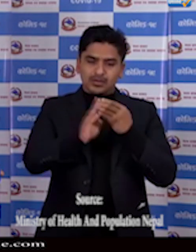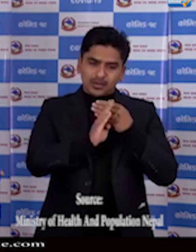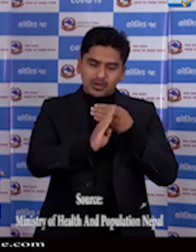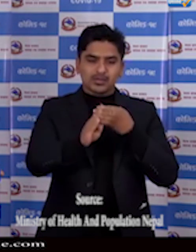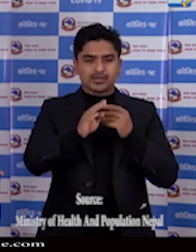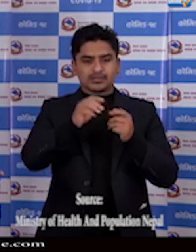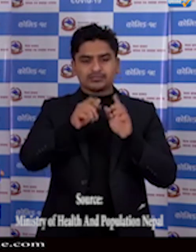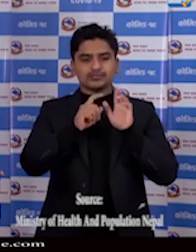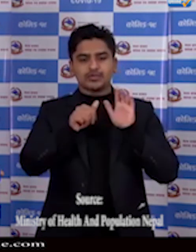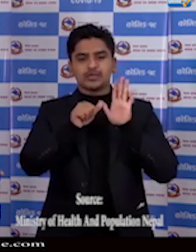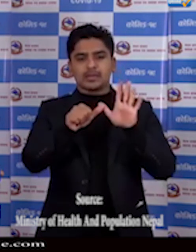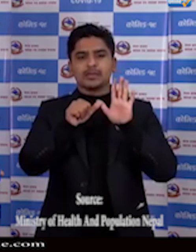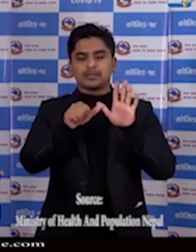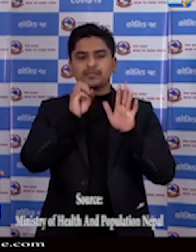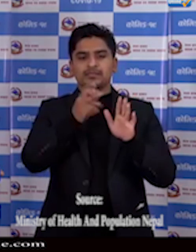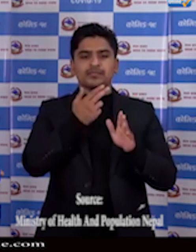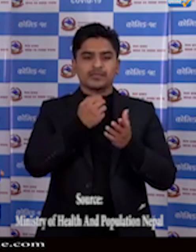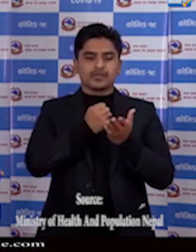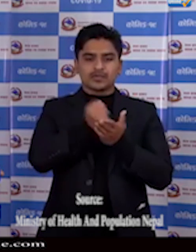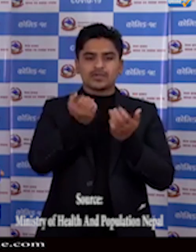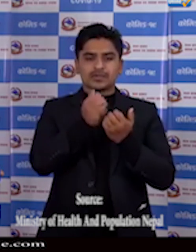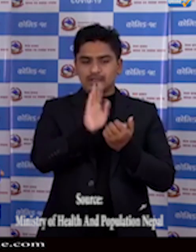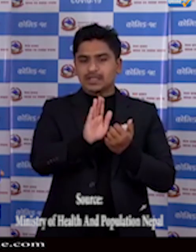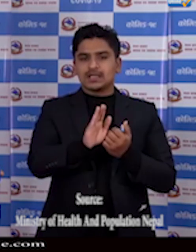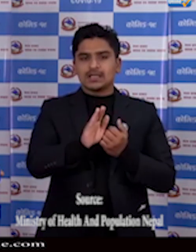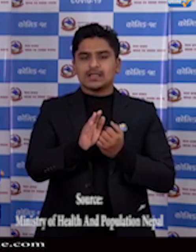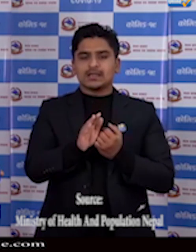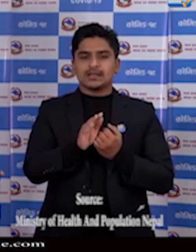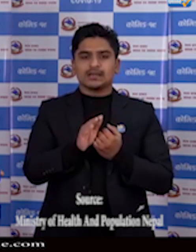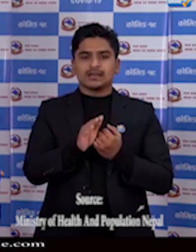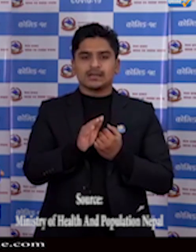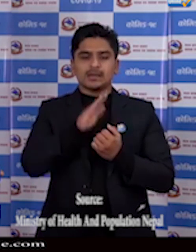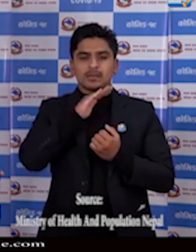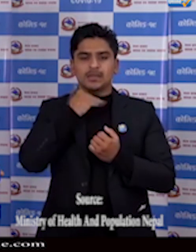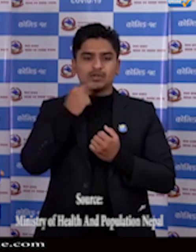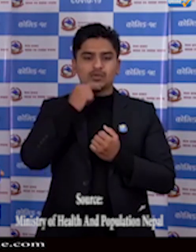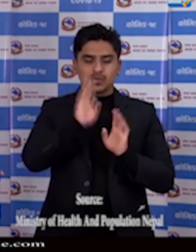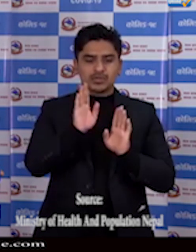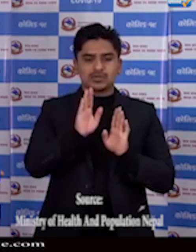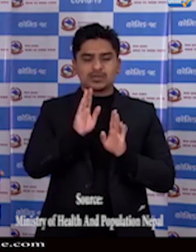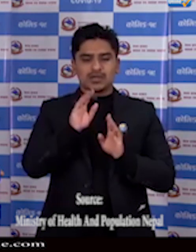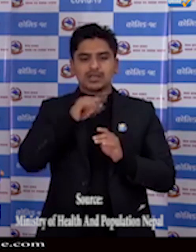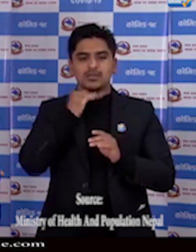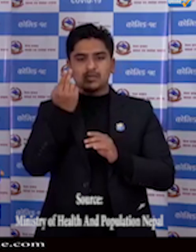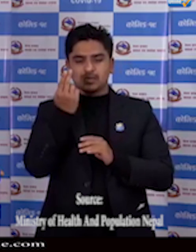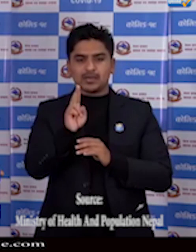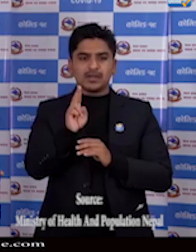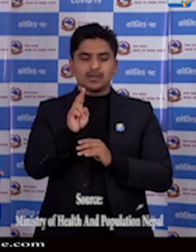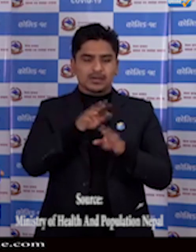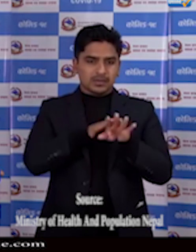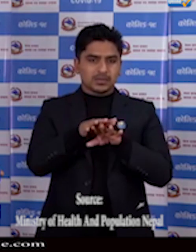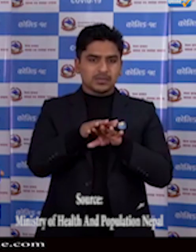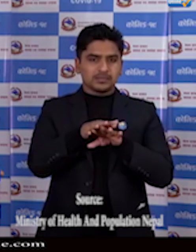मेटाउने प्रयास गर्नेछु हरेक दिन भन्ने प्रतिबद्धता व्यक्त गर्दै मृत्यु नहोस् कसैको आज मृत्यु